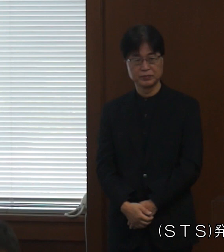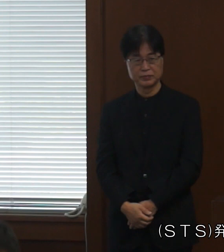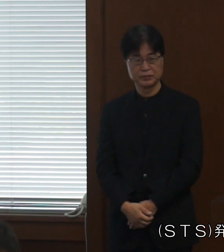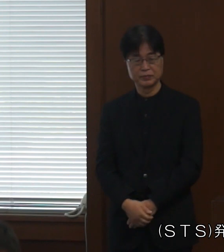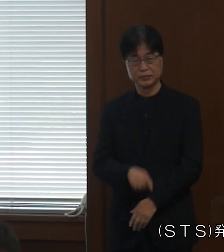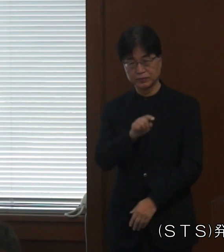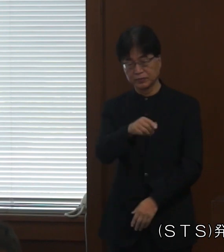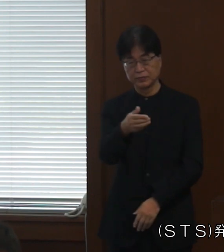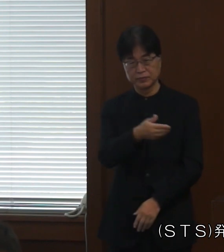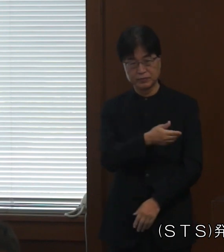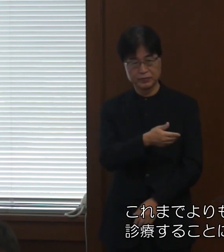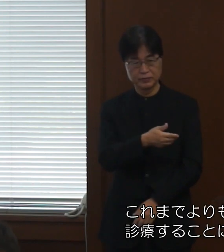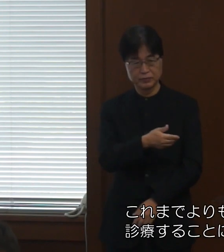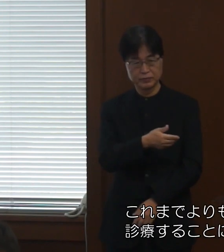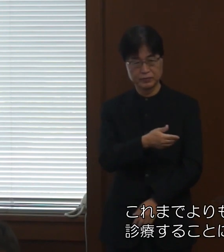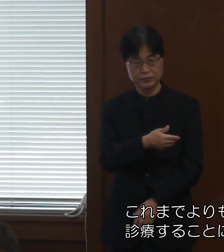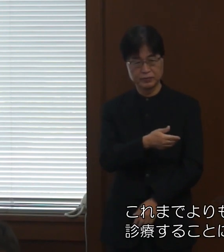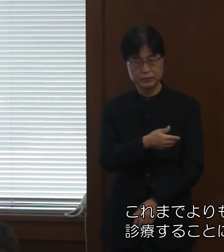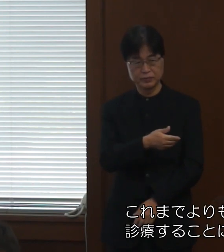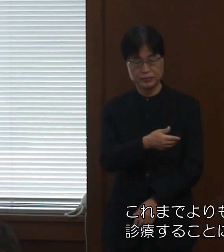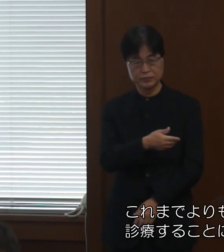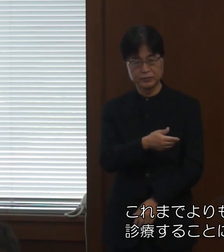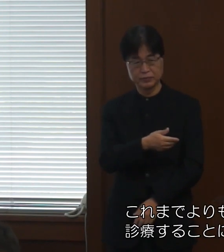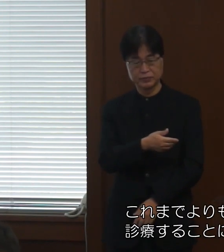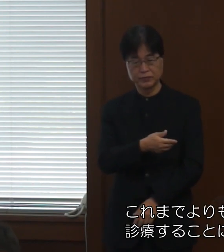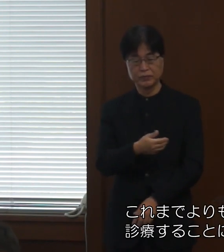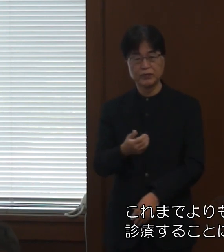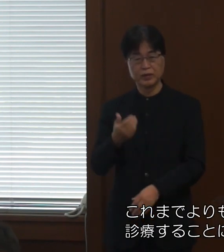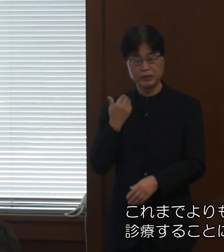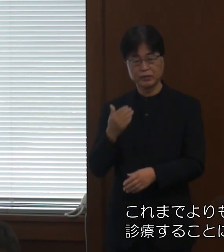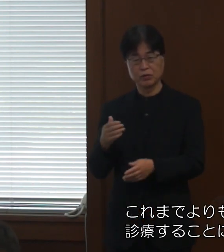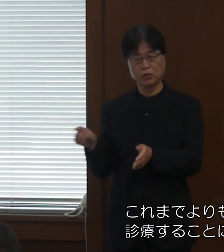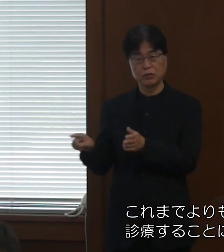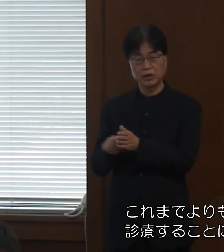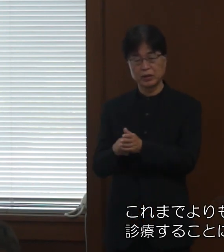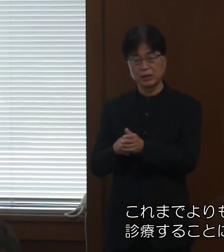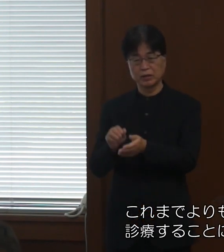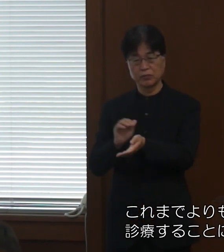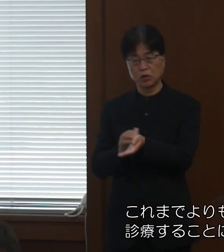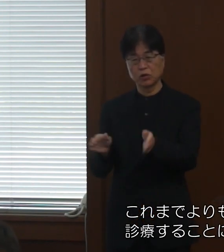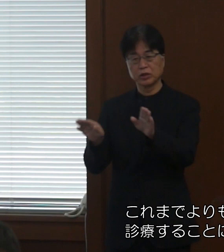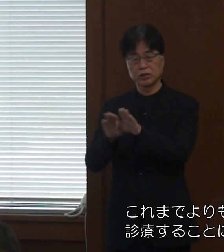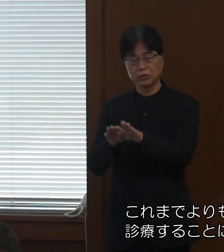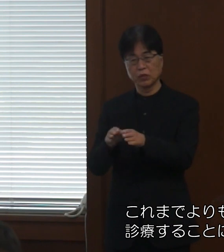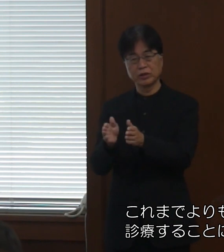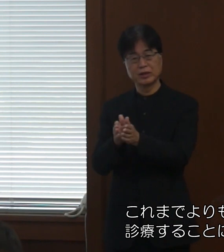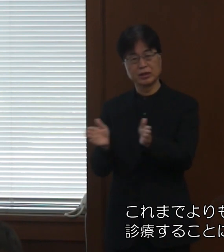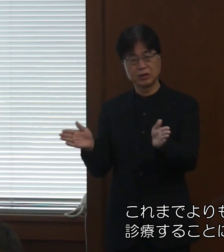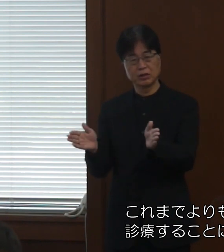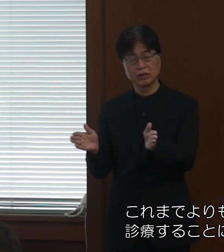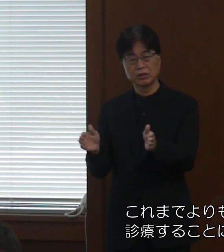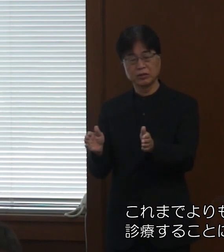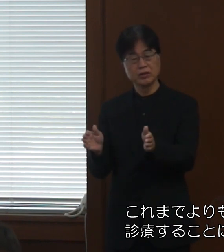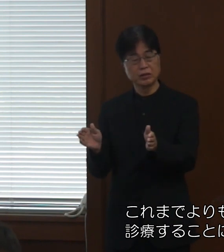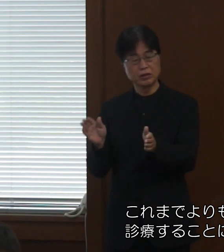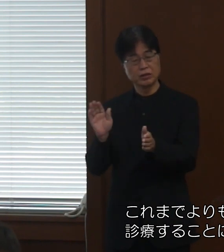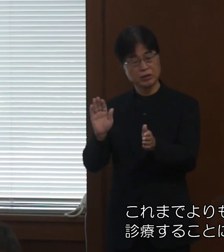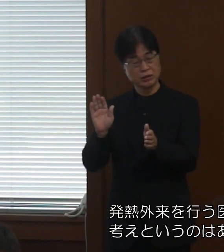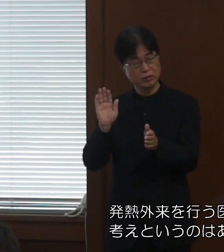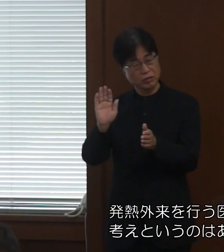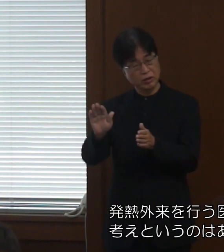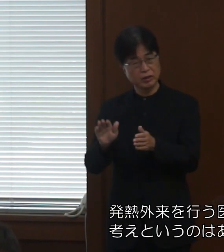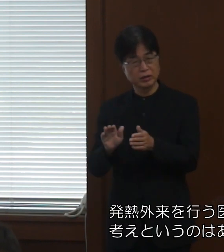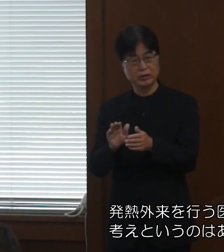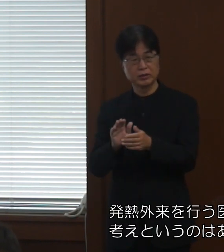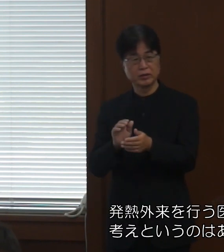発熱外来に関してはこれまでよりも幅広い医療機関で診療することになると思うんですなると思うんですけど